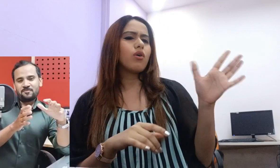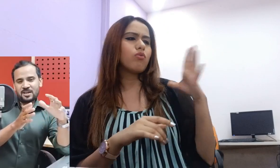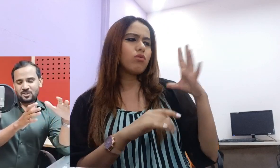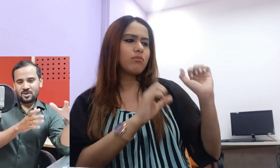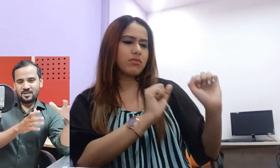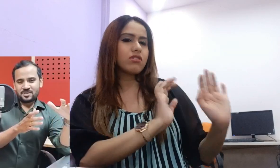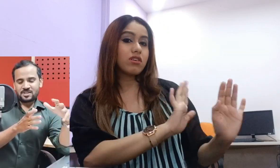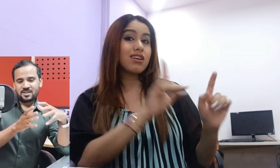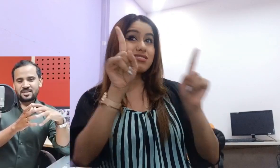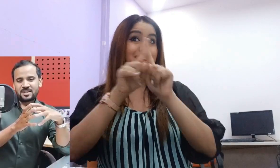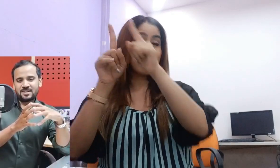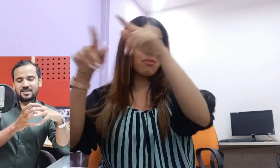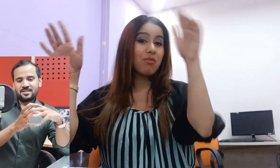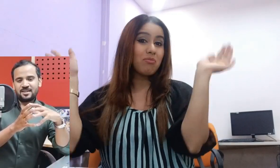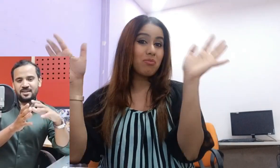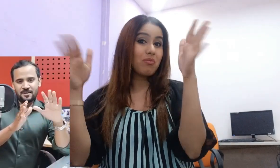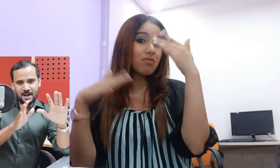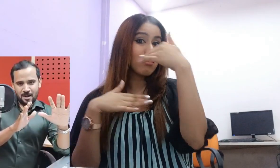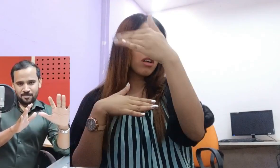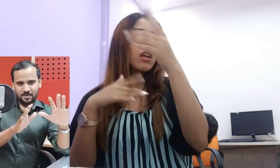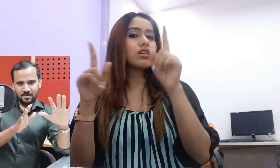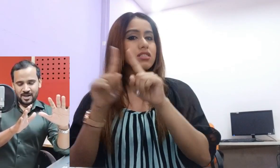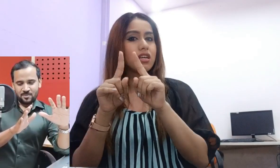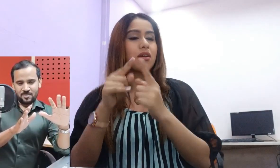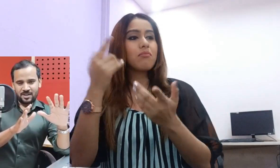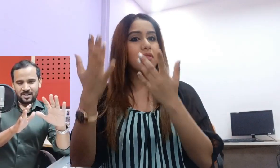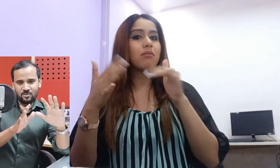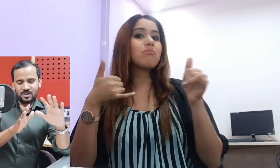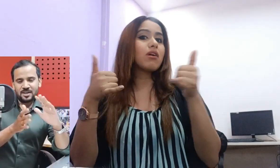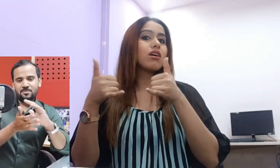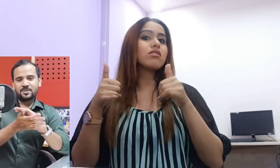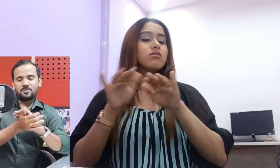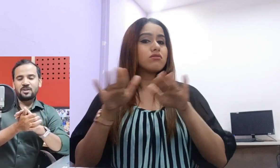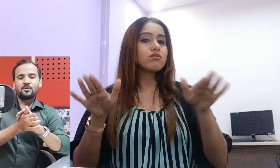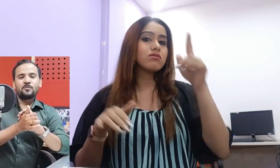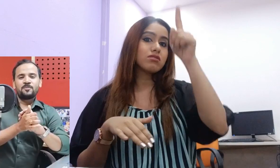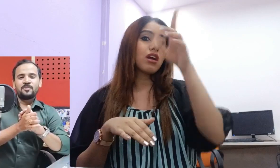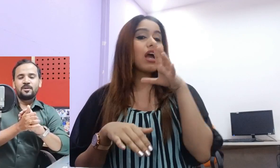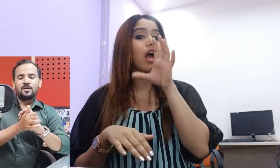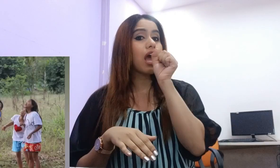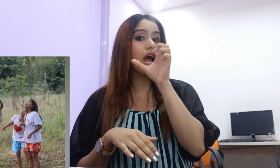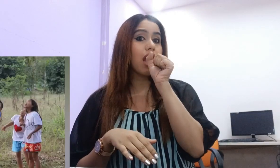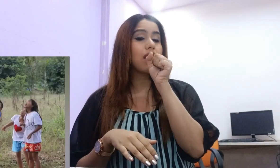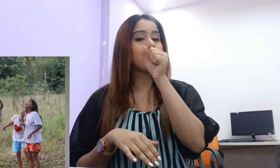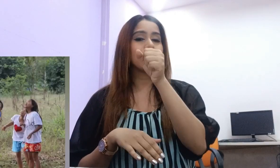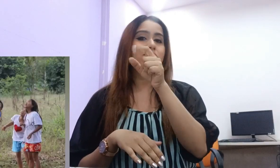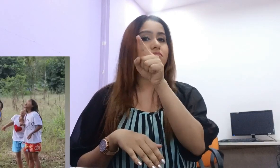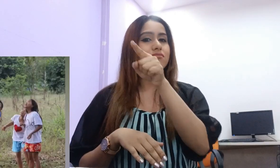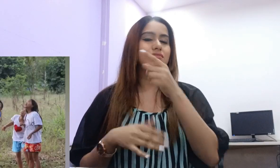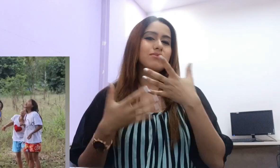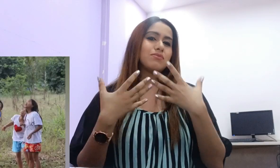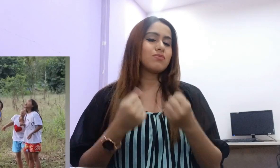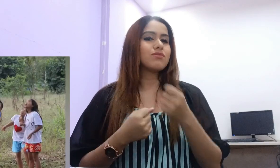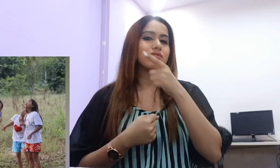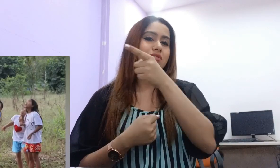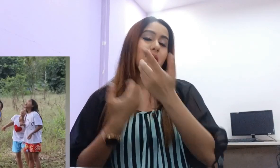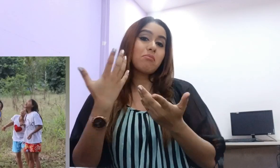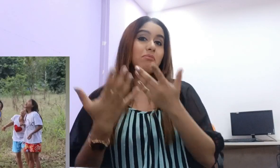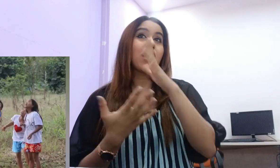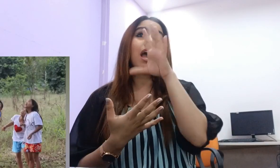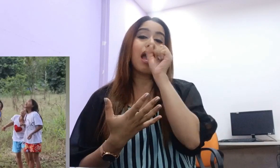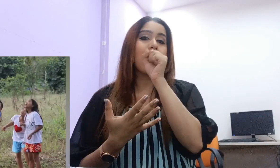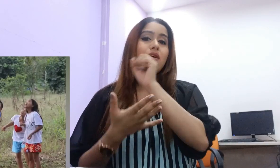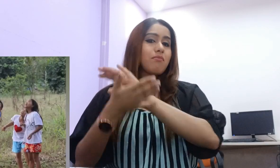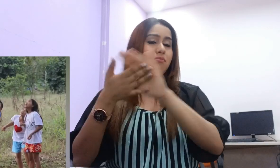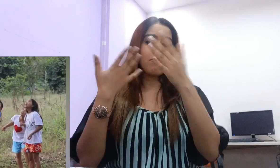इन्होंने वास्तु वाले विशेषज्ञ से कहा सर जी ने कि आप गाड़ी में बैठे रहिए, उतरिएगा मत। बोले क्यों? बोले वो पीछे से पक्षी उड़ के गए, मतलब कि पीछे बच्चे